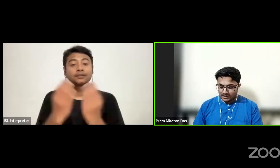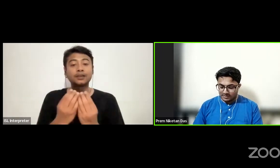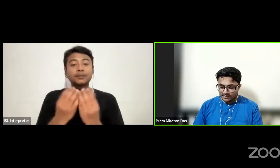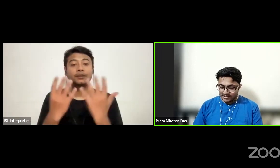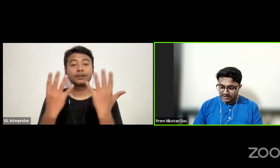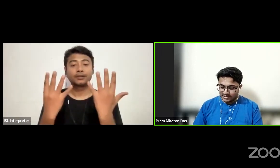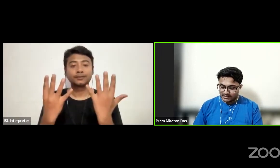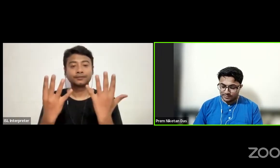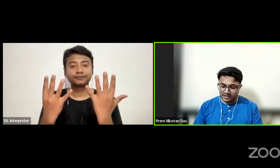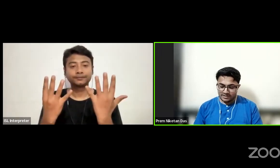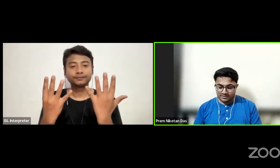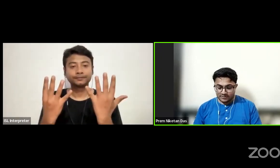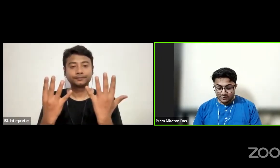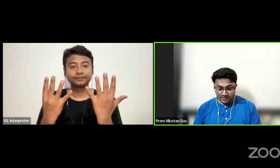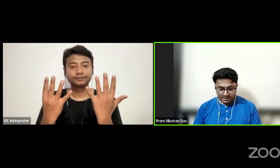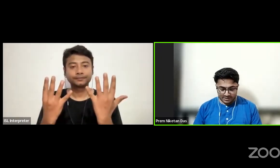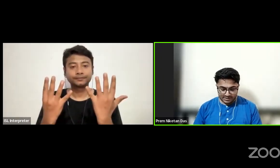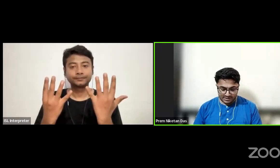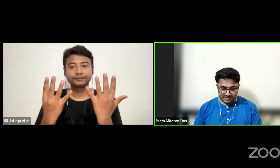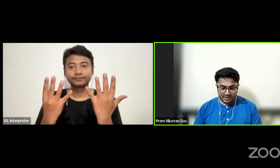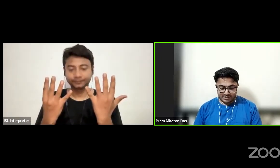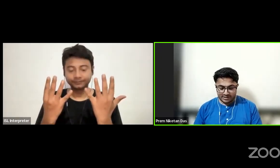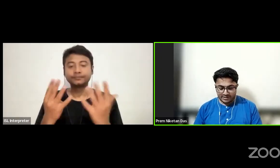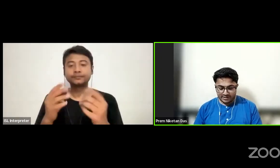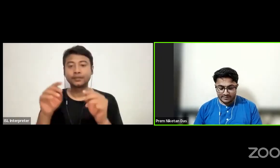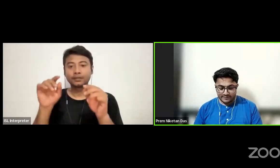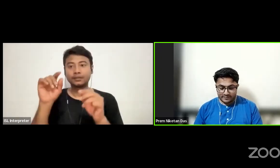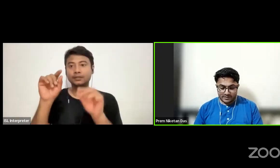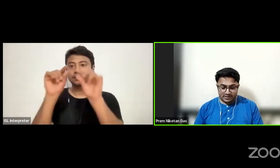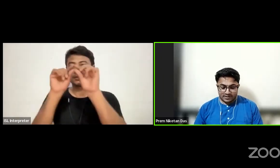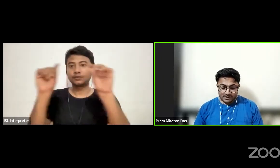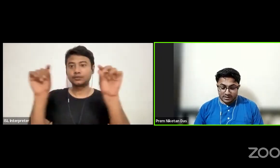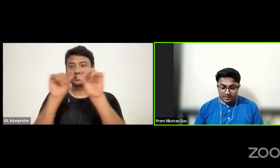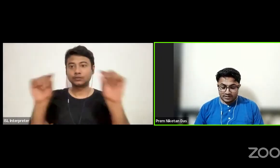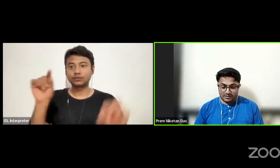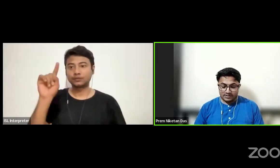और आज हम पढ़ेंगे इसका पहला श्लोक, स्टार्ट करेंगे।